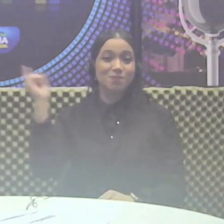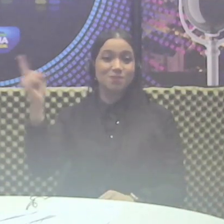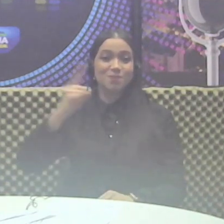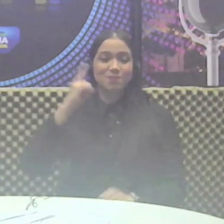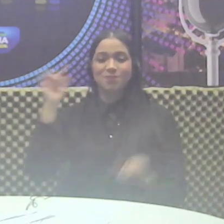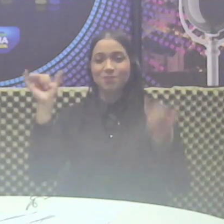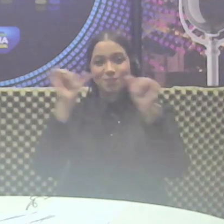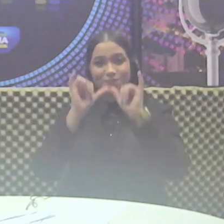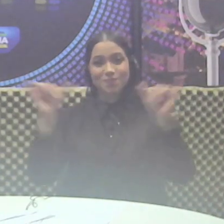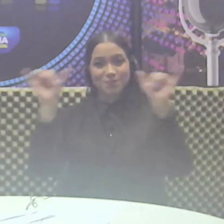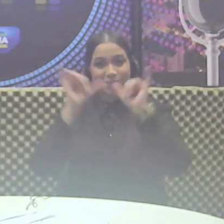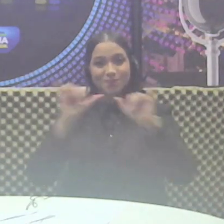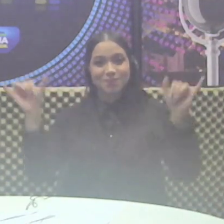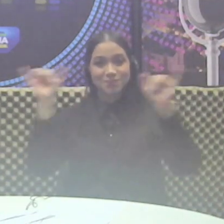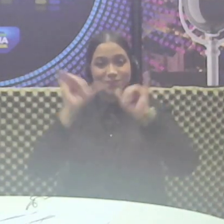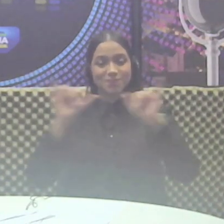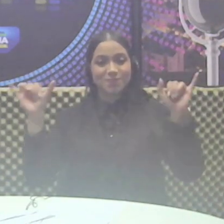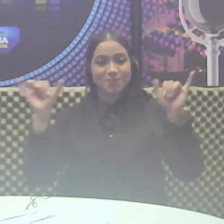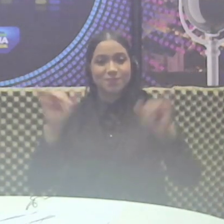Giro de